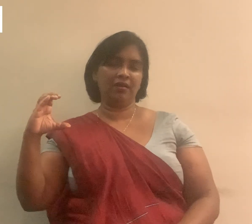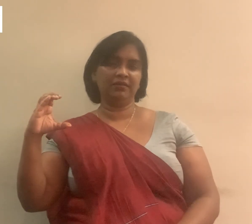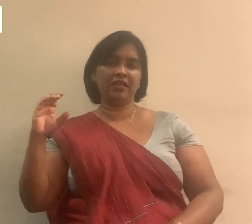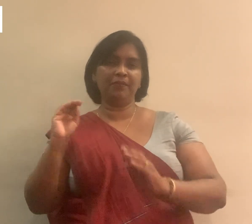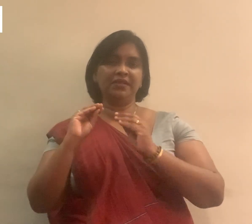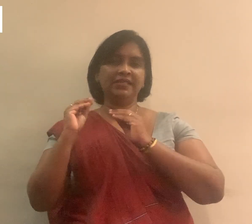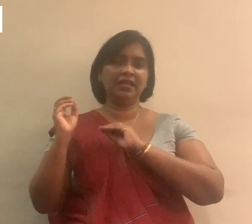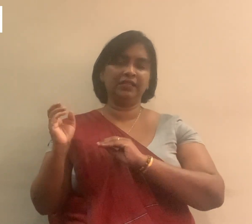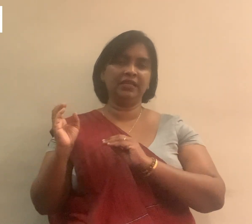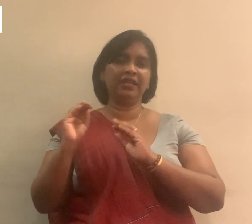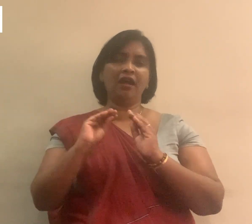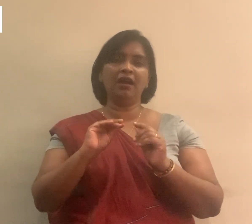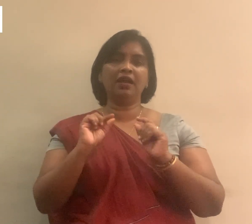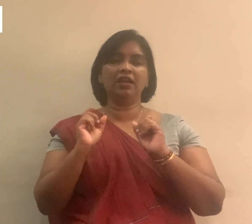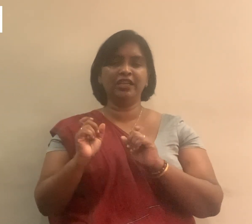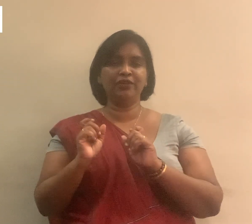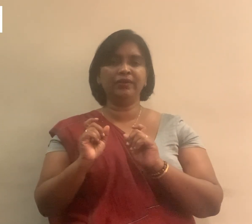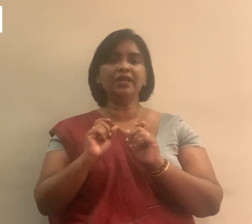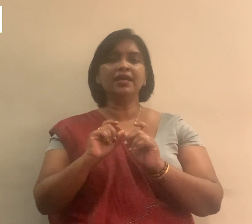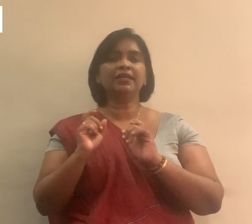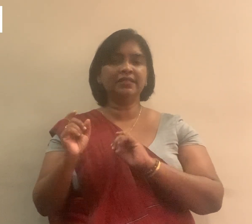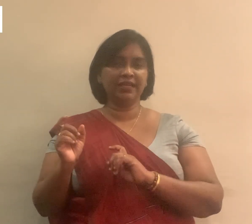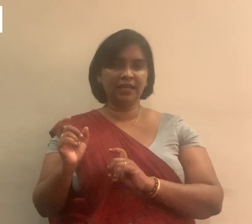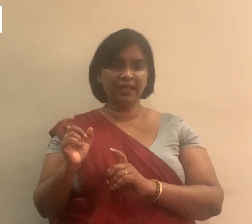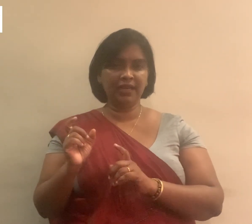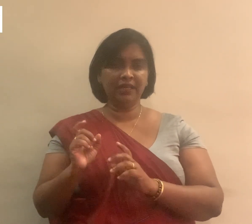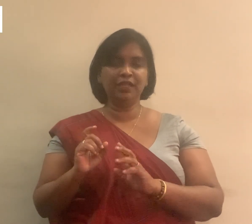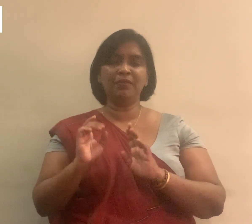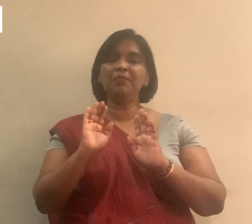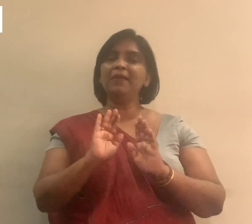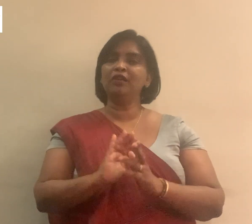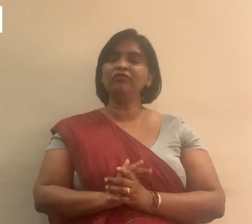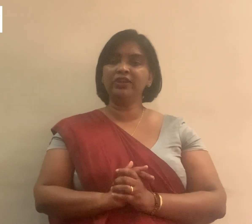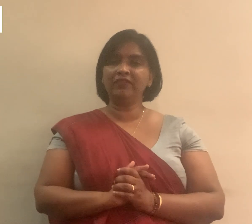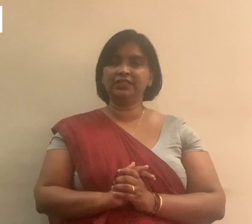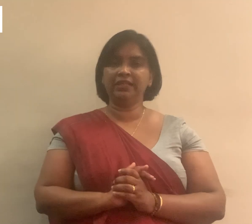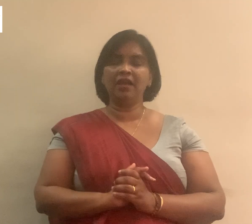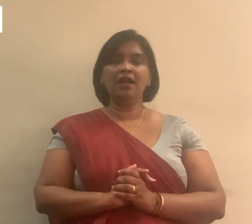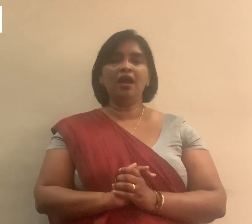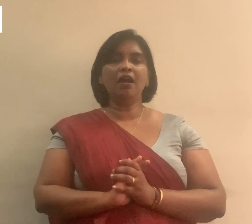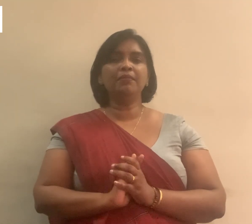දැන් අපි ඉස්සෙල්ලත් කරේ කාකා කියනකොට ක දෙකක් එක ළඟ තිබ්බා. අපි බලමු වෙන වචනය. අමර